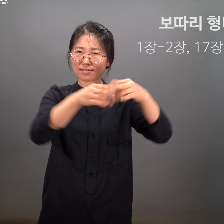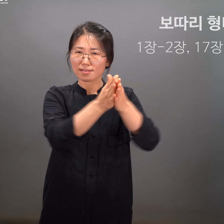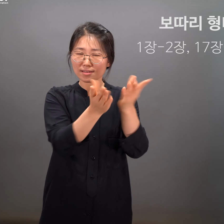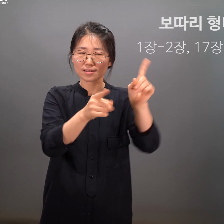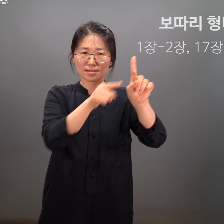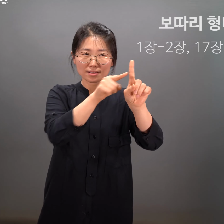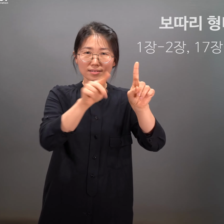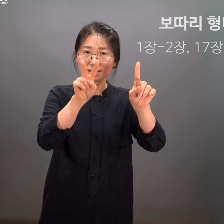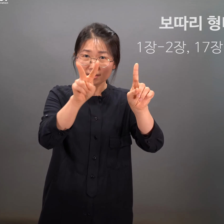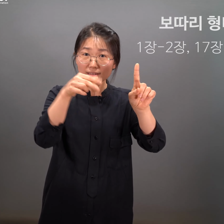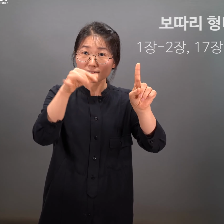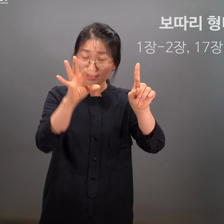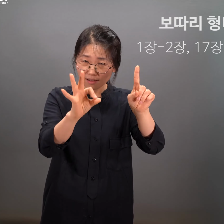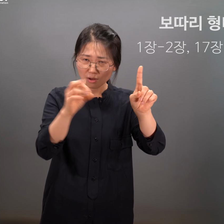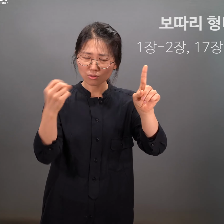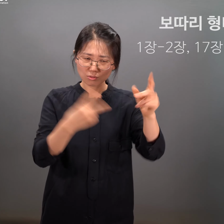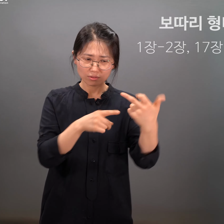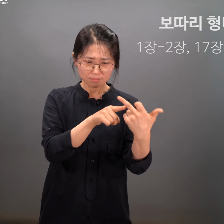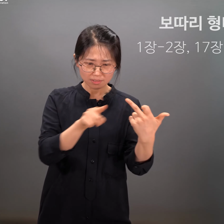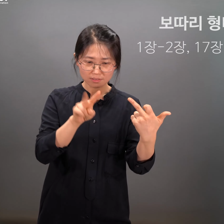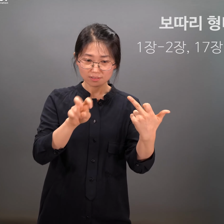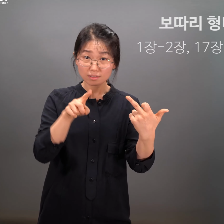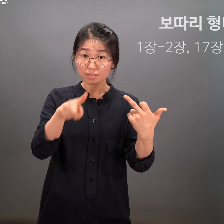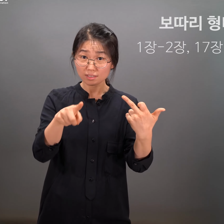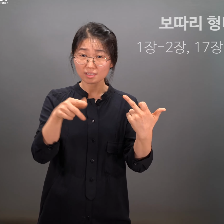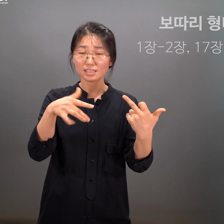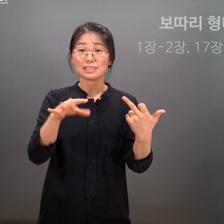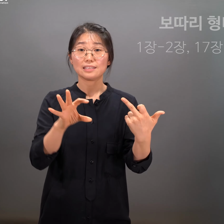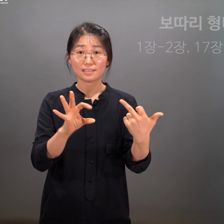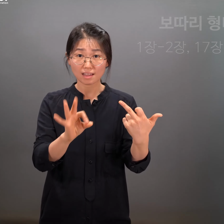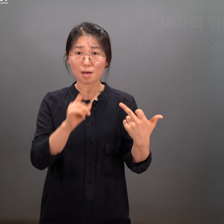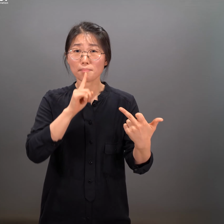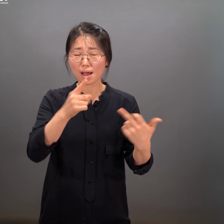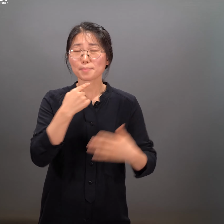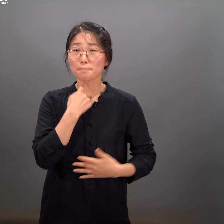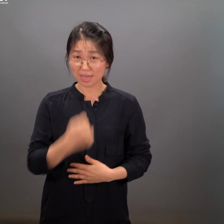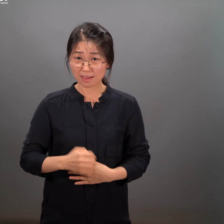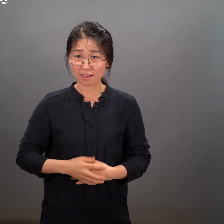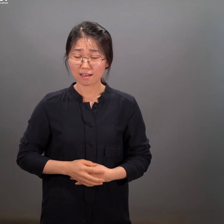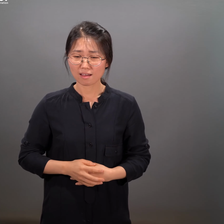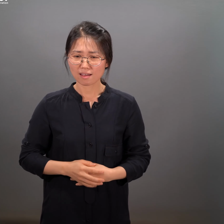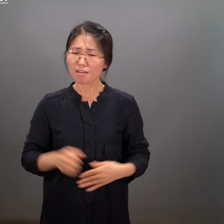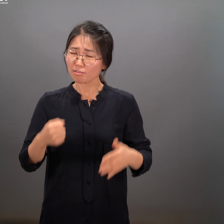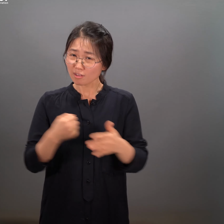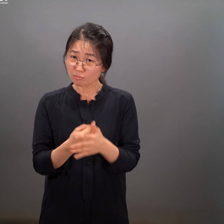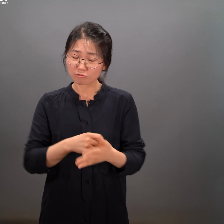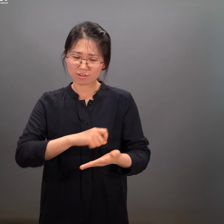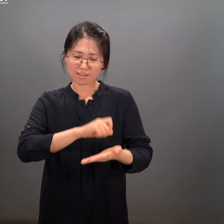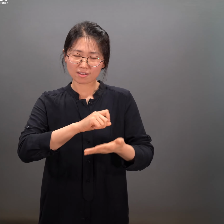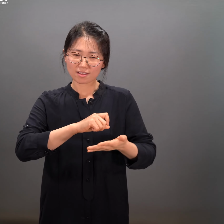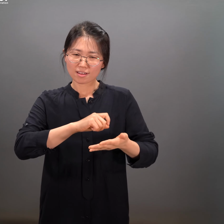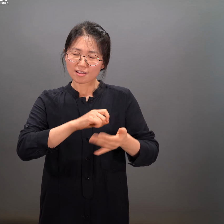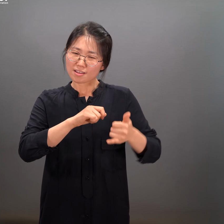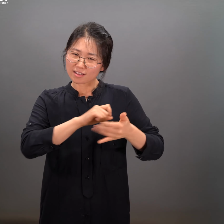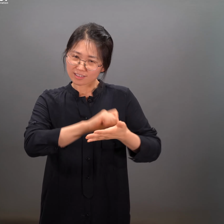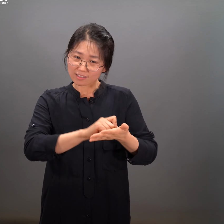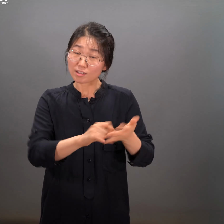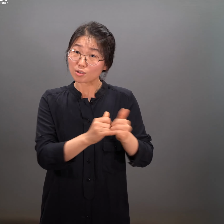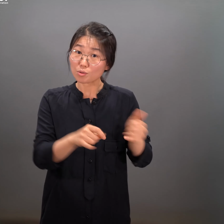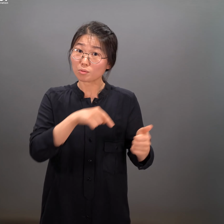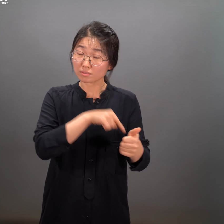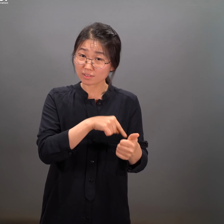그리고 17장부터 21장이라고도 말씀드렸어요. 그래서 사사기를 기록한 역사가에게 주신 하나님의